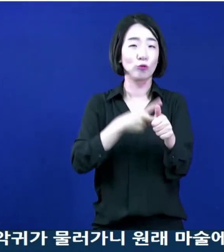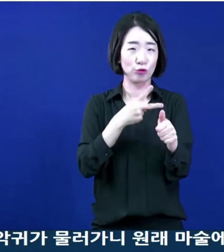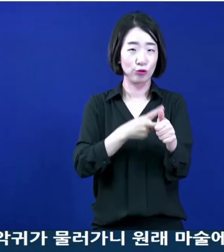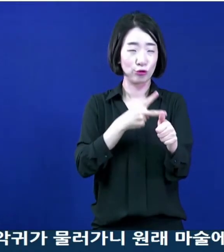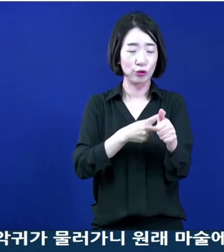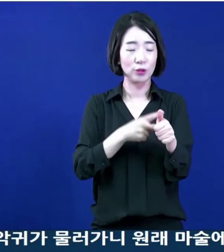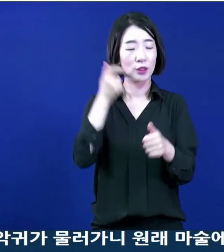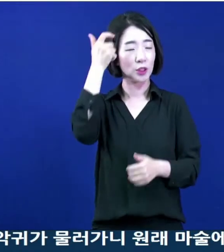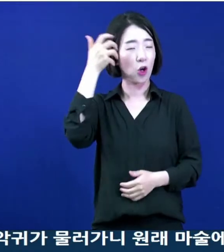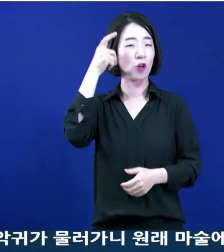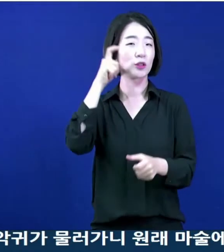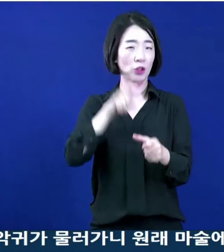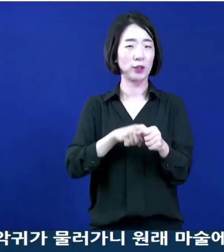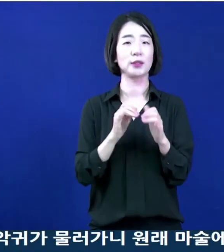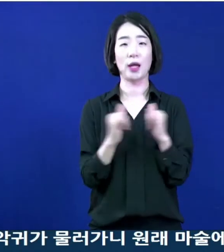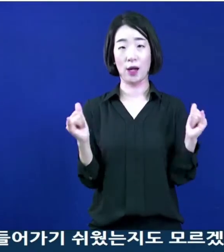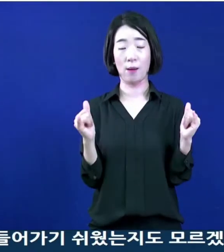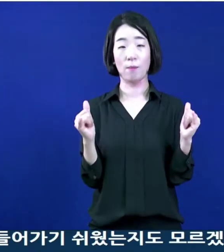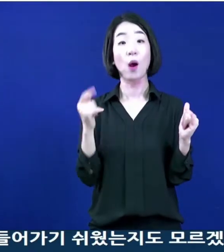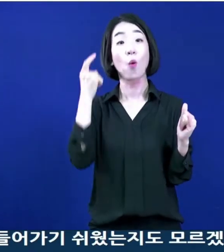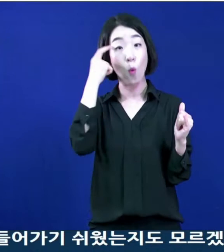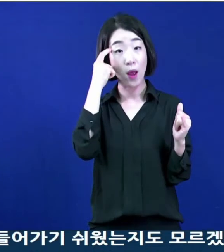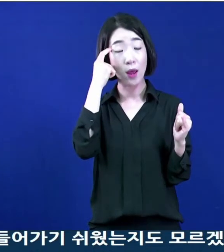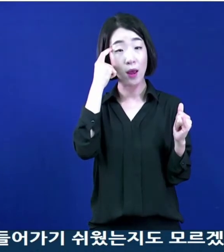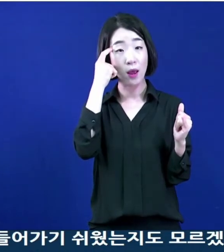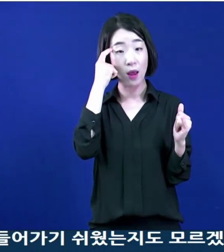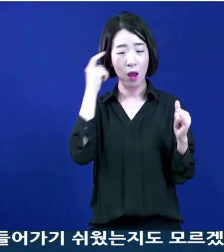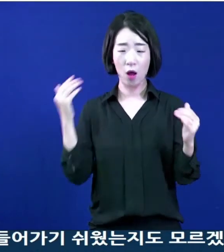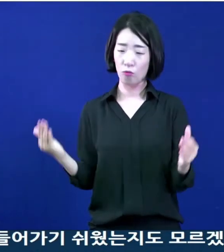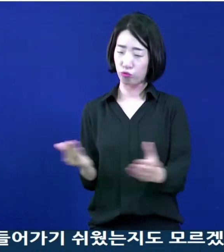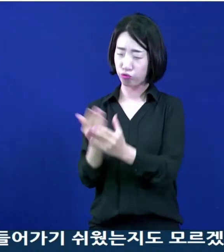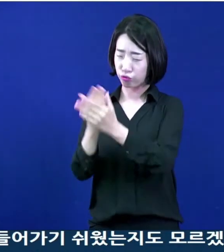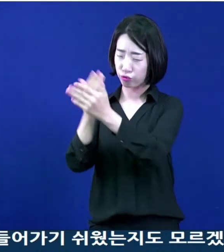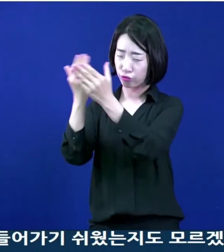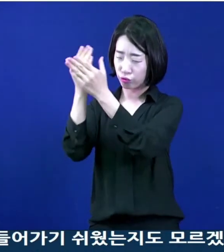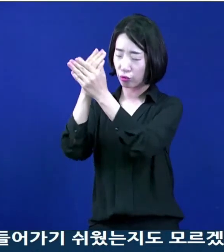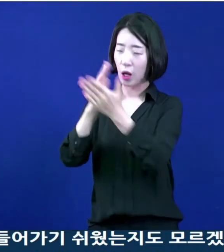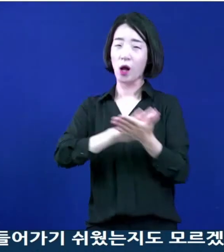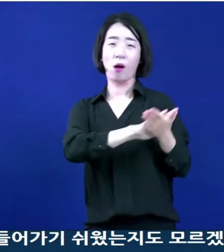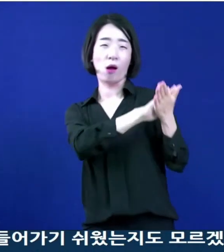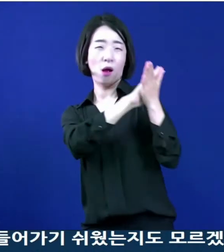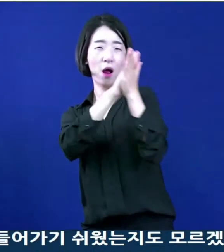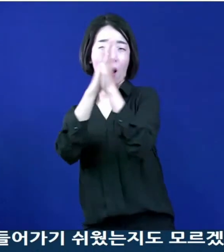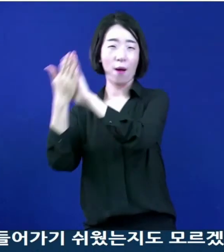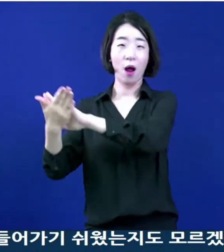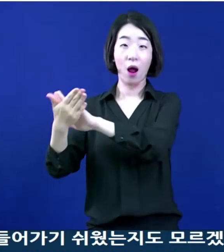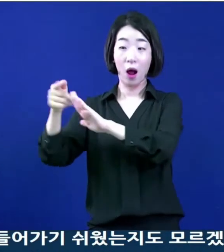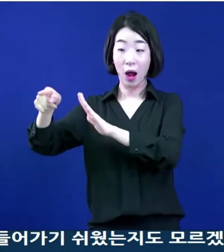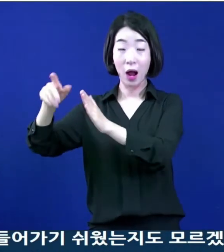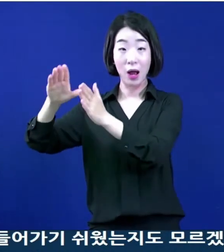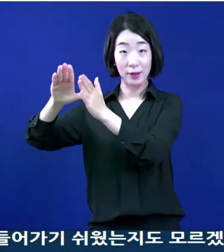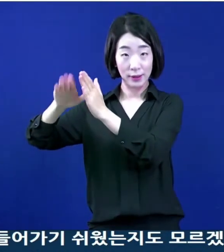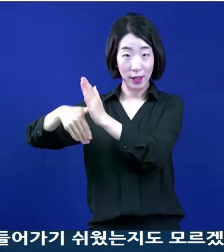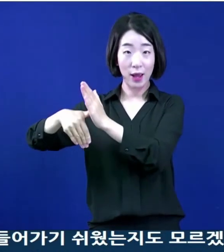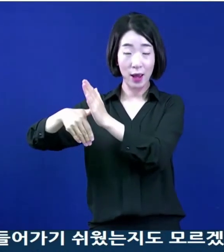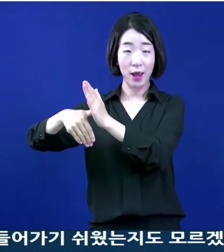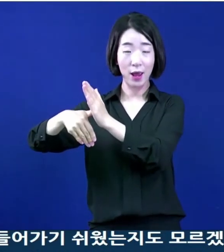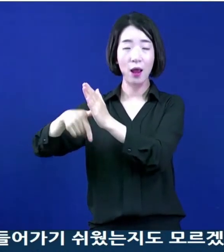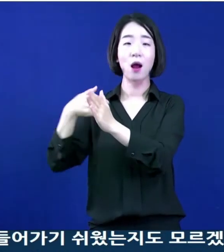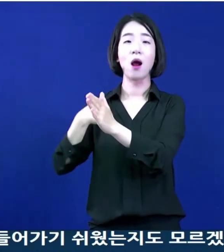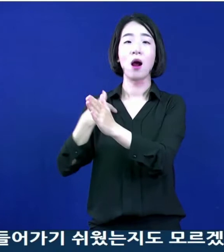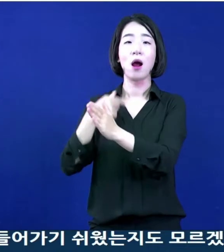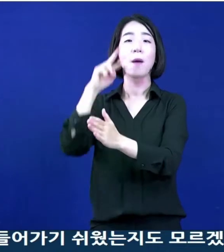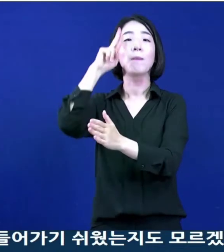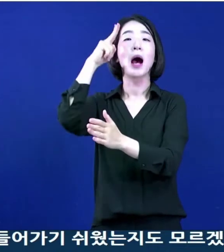사람입니다. 이렇게 부흥이 일어나서 온 도시가 변하는 딱 그런 모드에 들어가니까 떠날 준비를